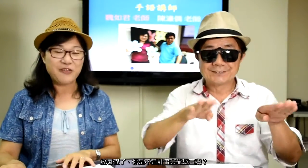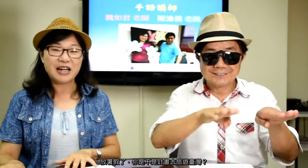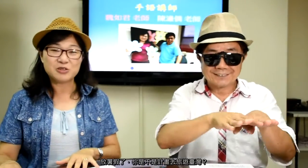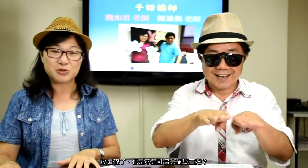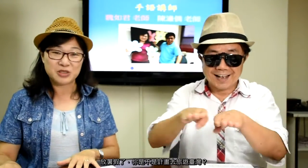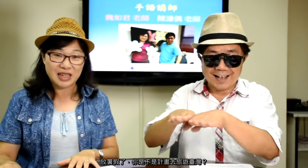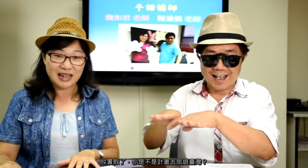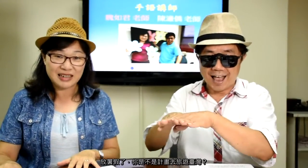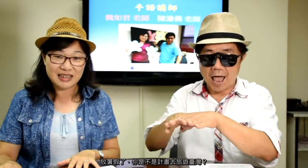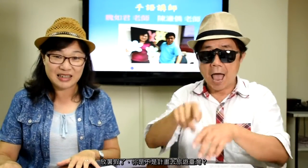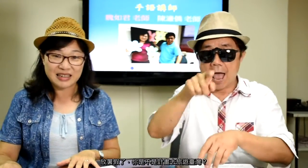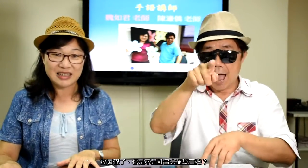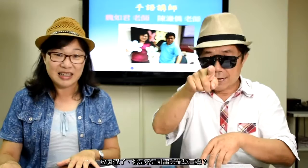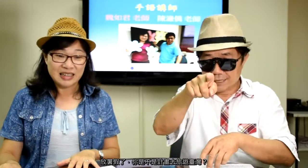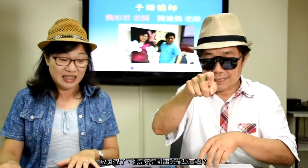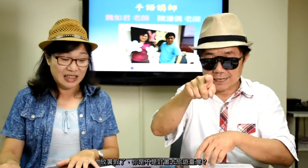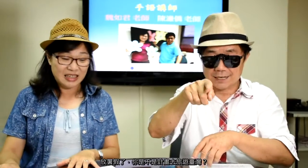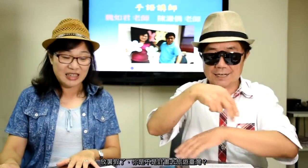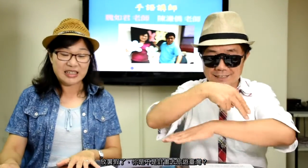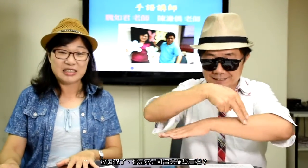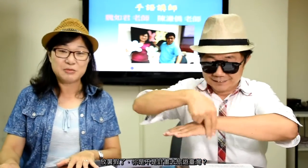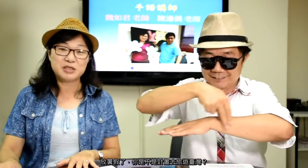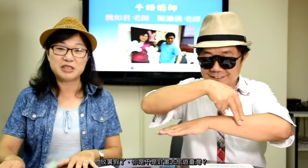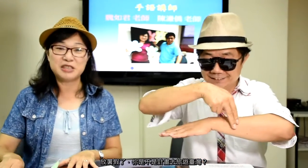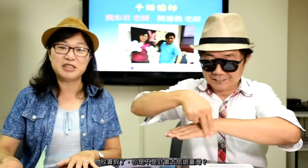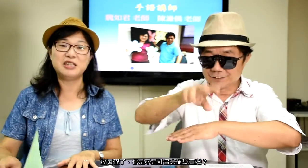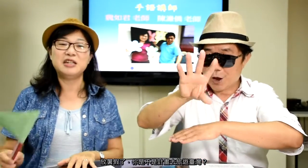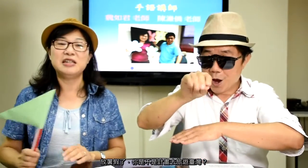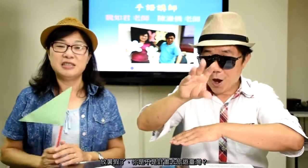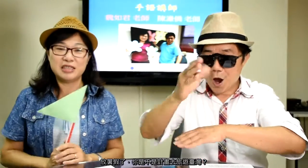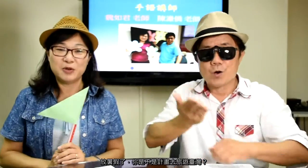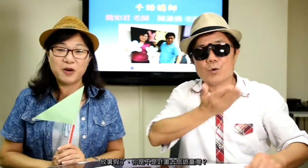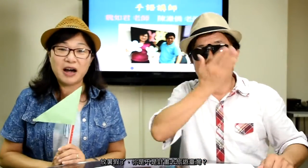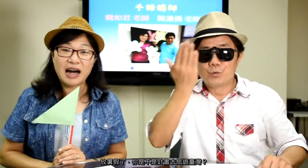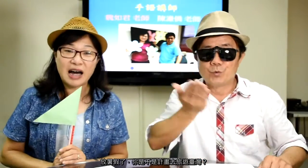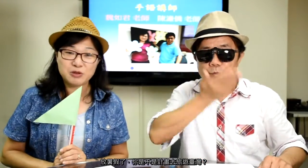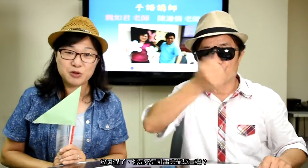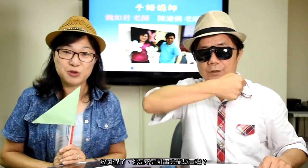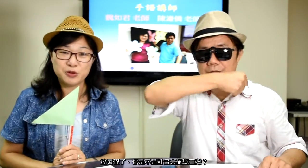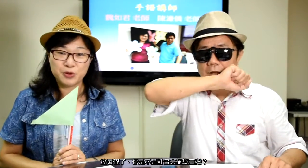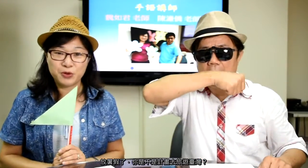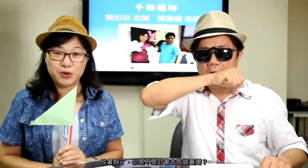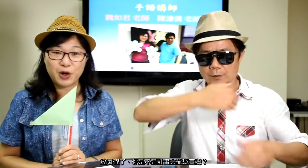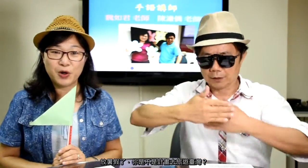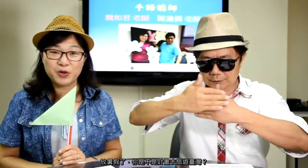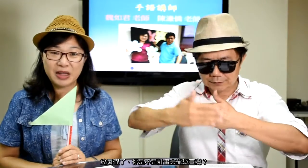放暑假了，你是不是计划去旅游